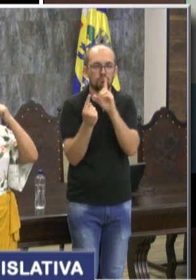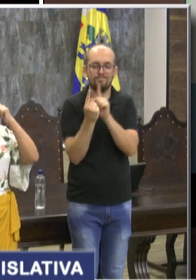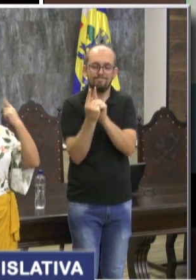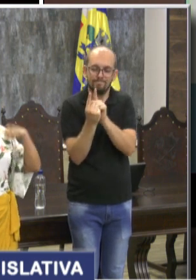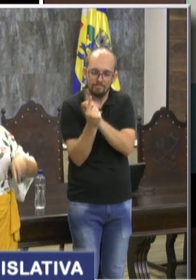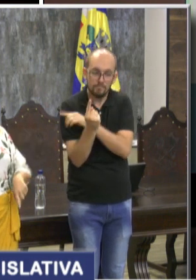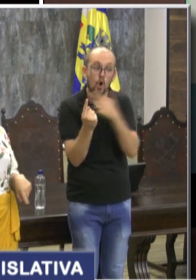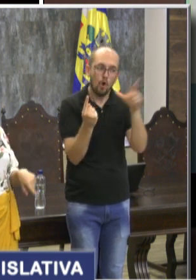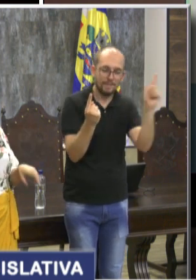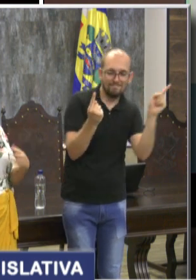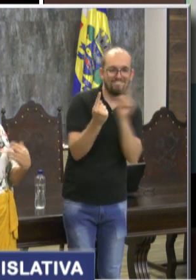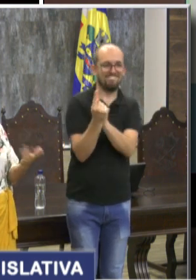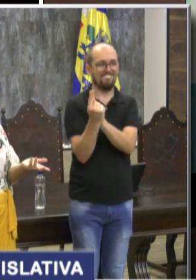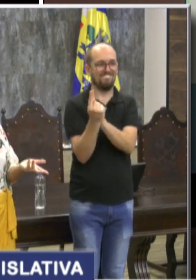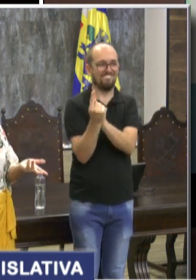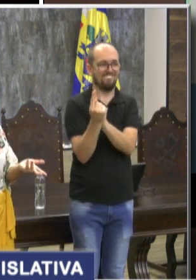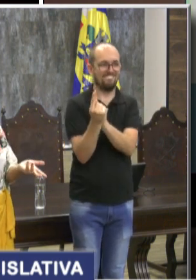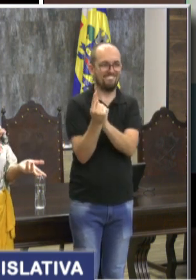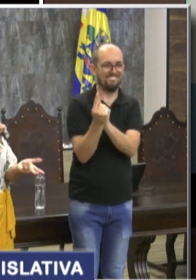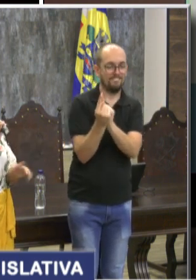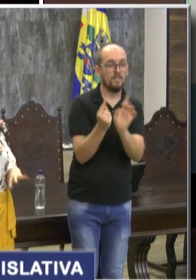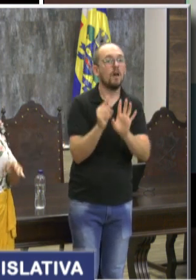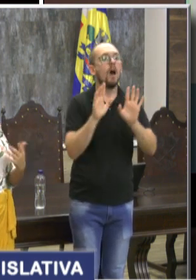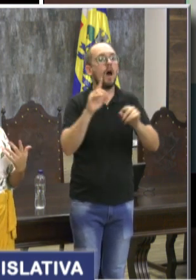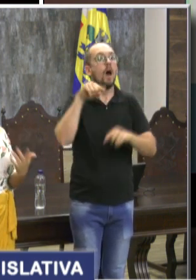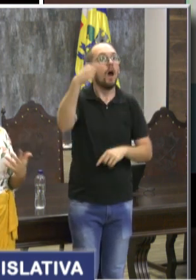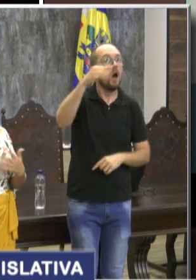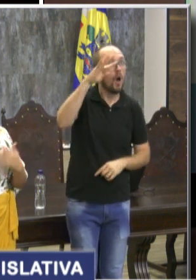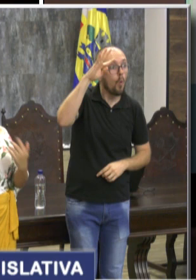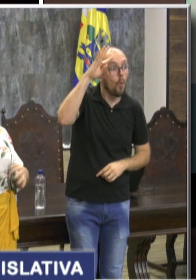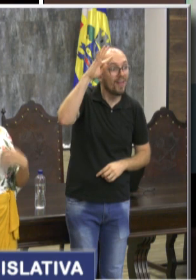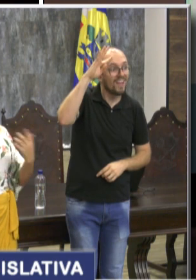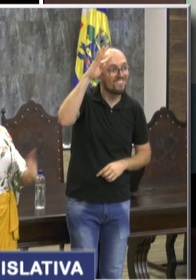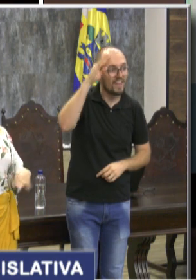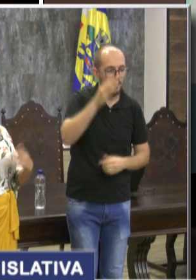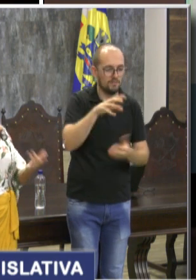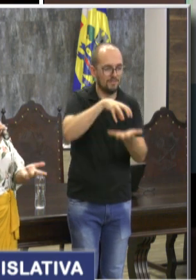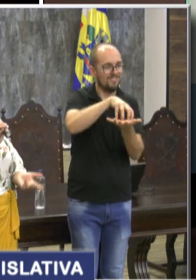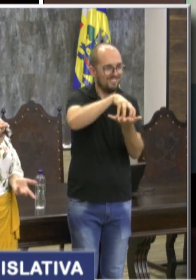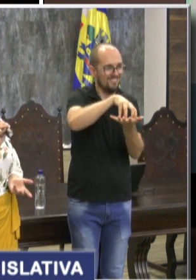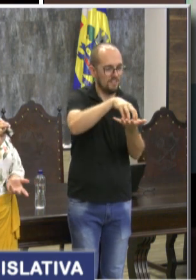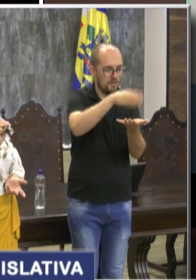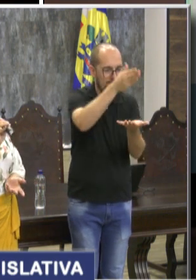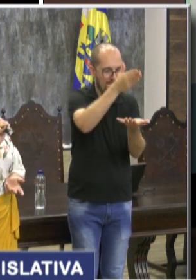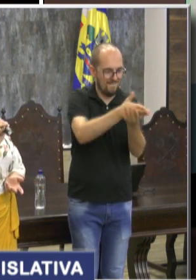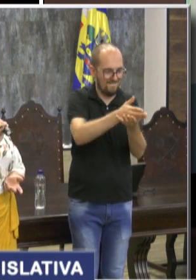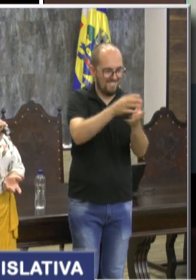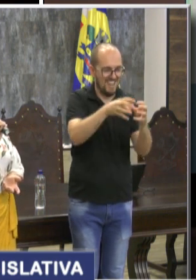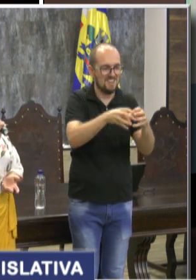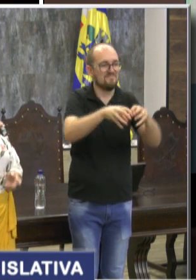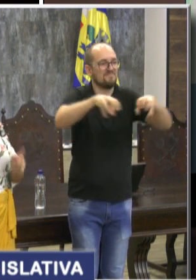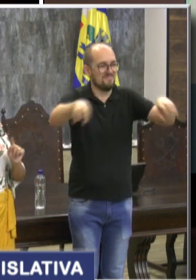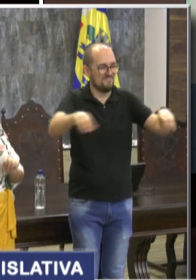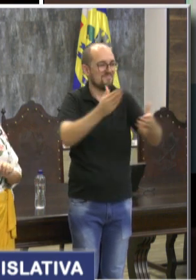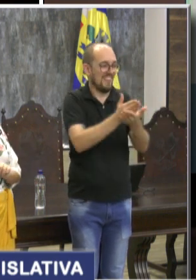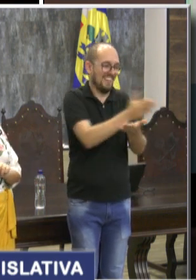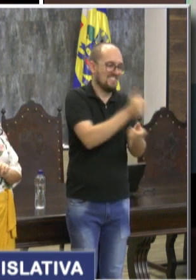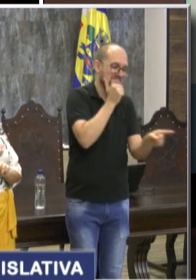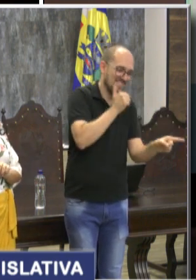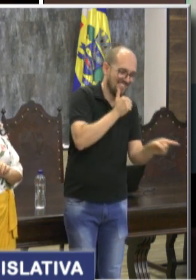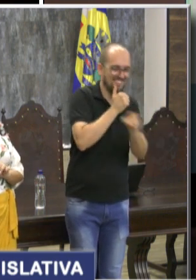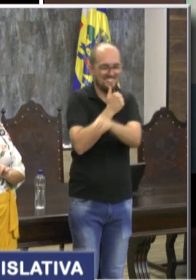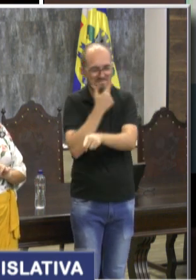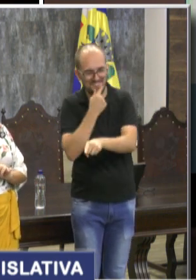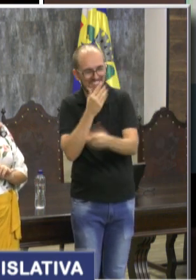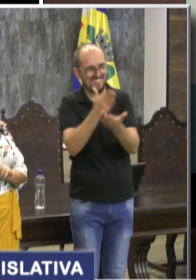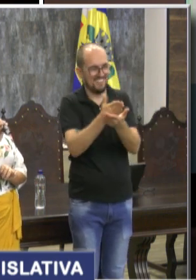Inclusive, na quarta, come a gelatina porque fez junto com ele. Eles ficam brigando porque eles querem trabalhar com o Gustavo. Ali do lado, a